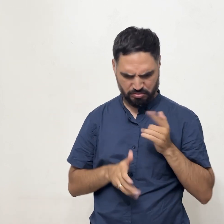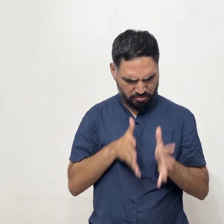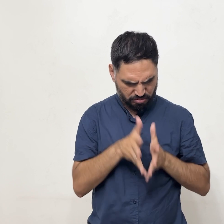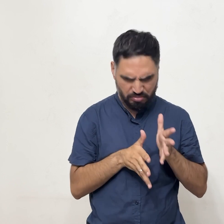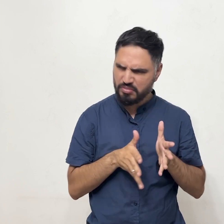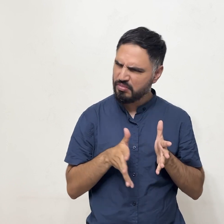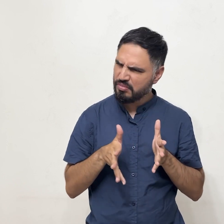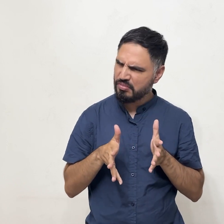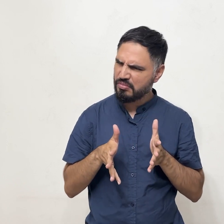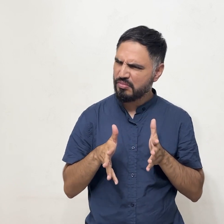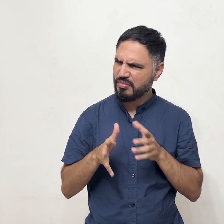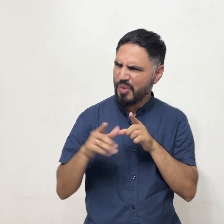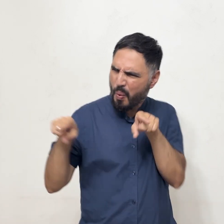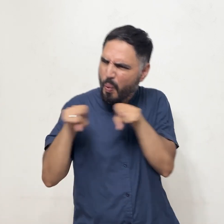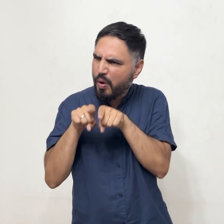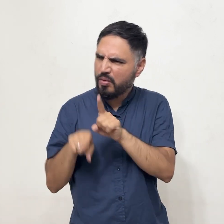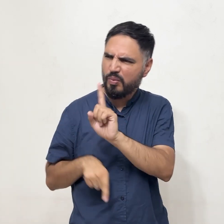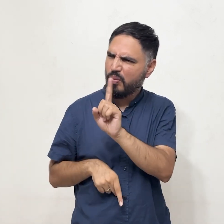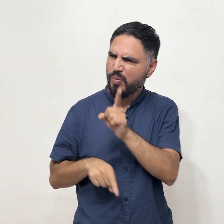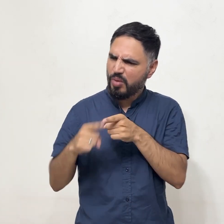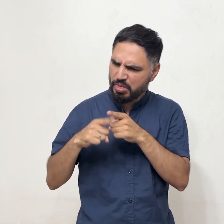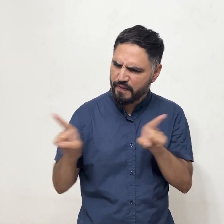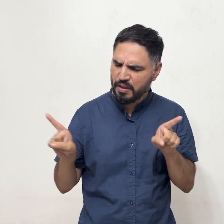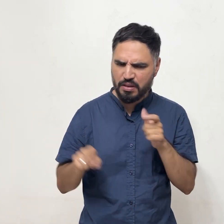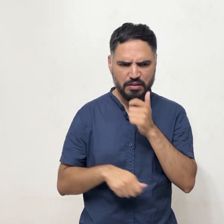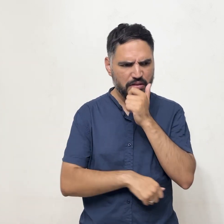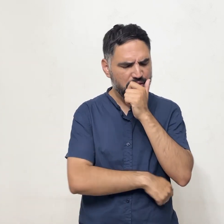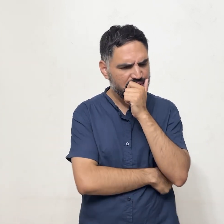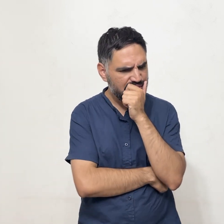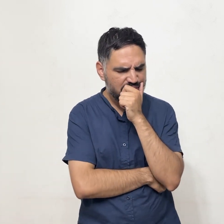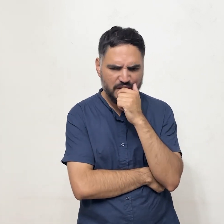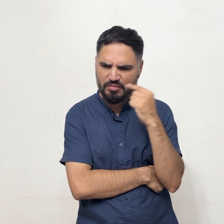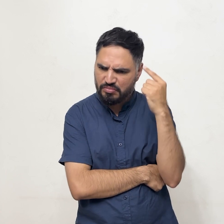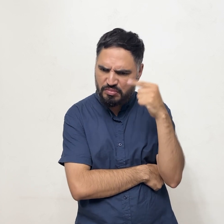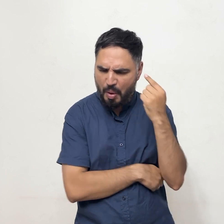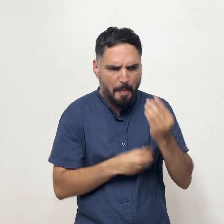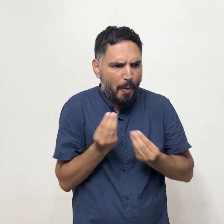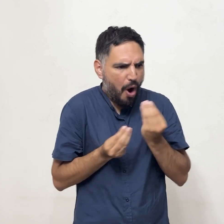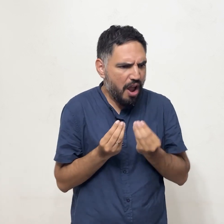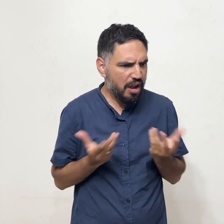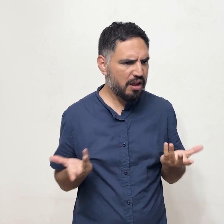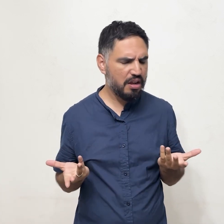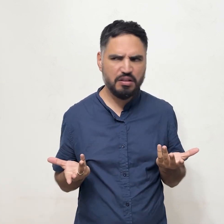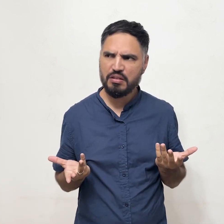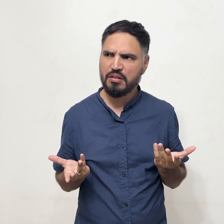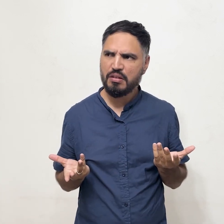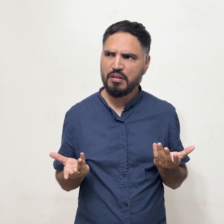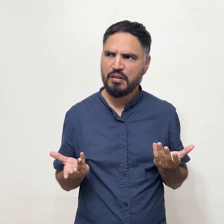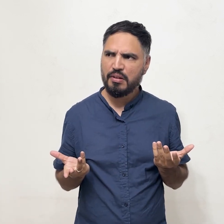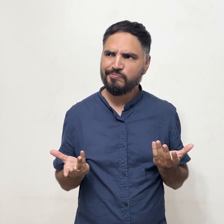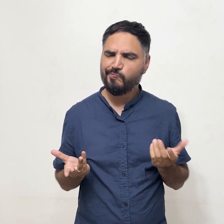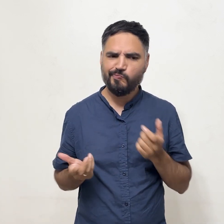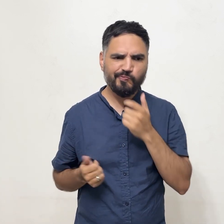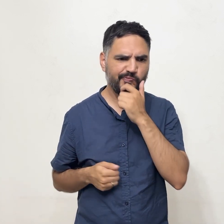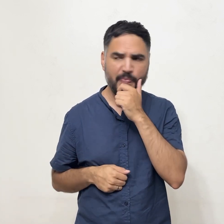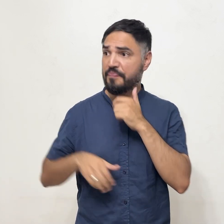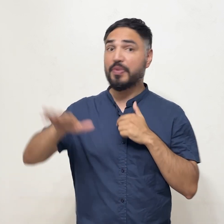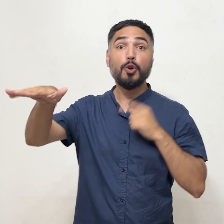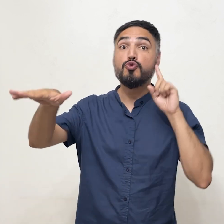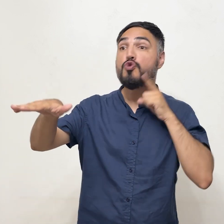noté que cuando ellos conversaban entre sí, no siempre utilizaban la misma estructura que yo estaba usando. ¿Por qué pasaba eso? Bueno,